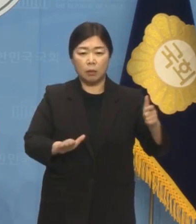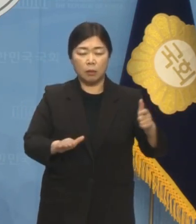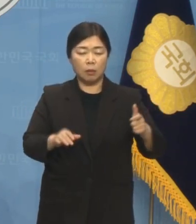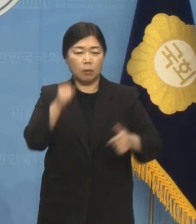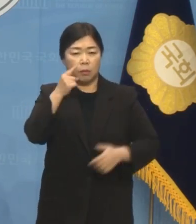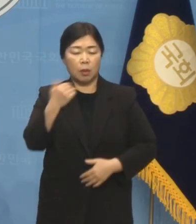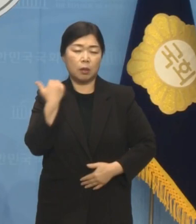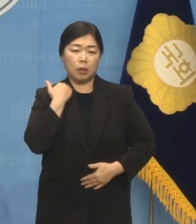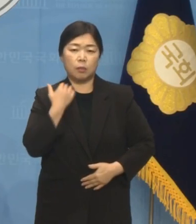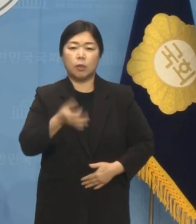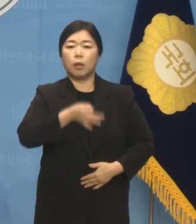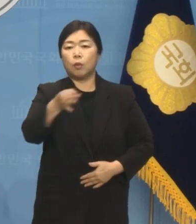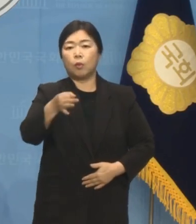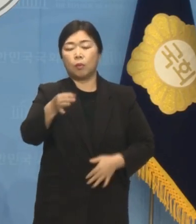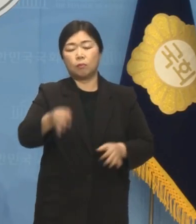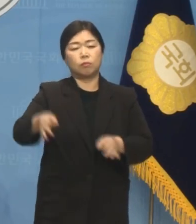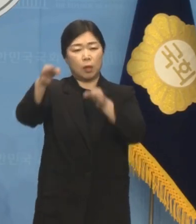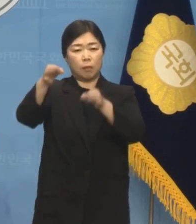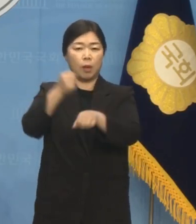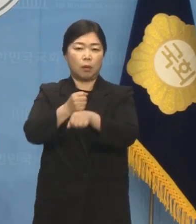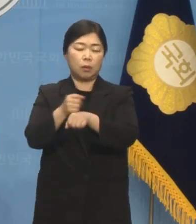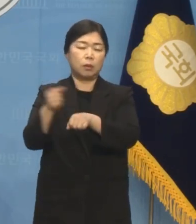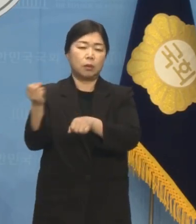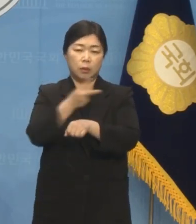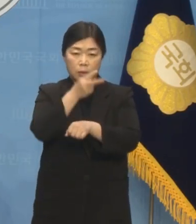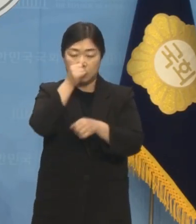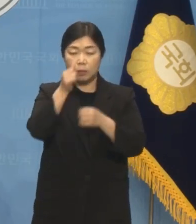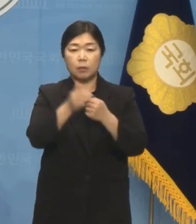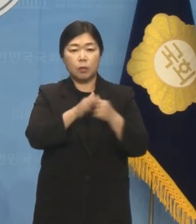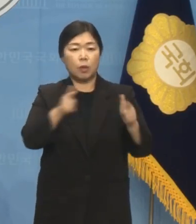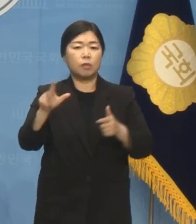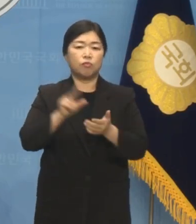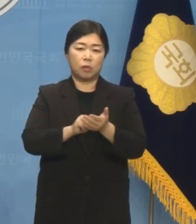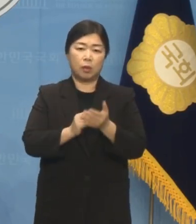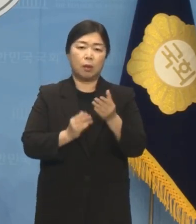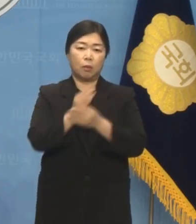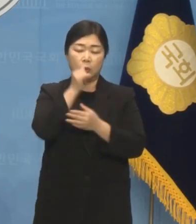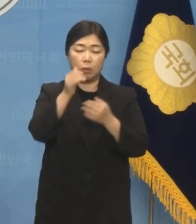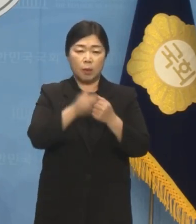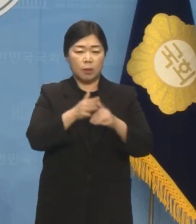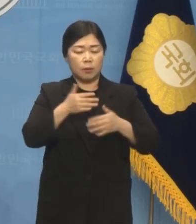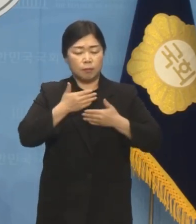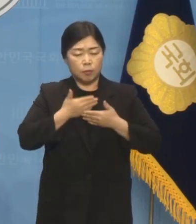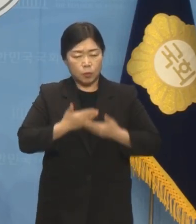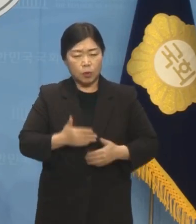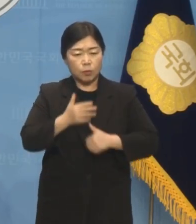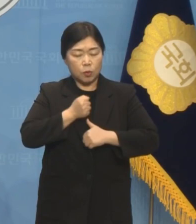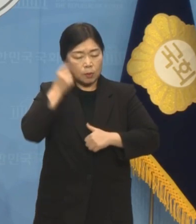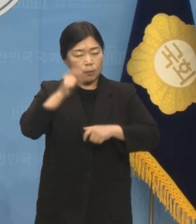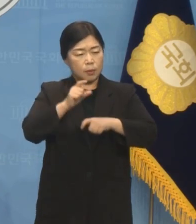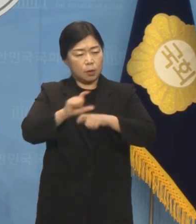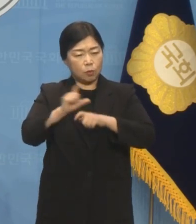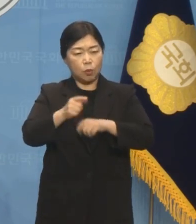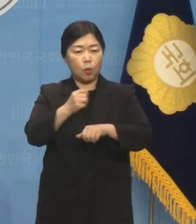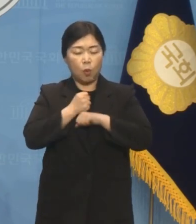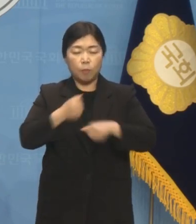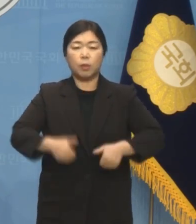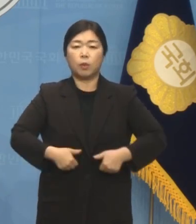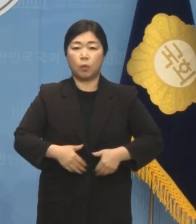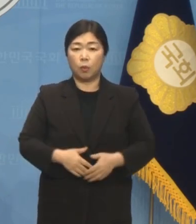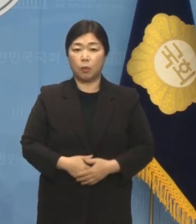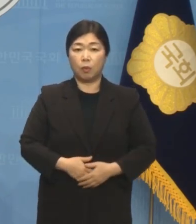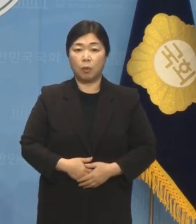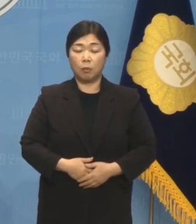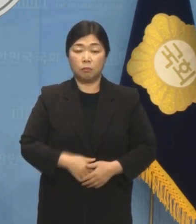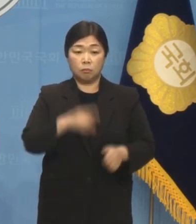있어 신중하게 논의되어야 할 행정수단입니다. 각종 지원책과 홍보 효과로 가뜩이 난 비싼 임대료는